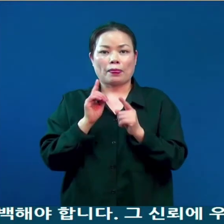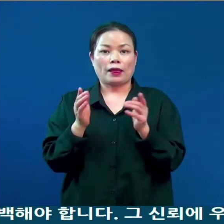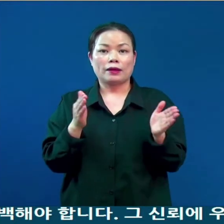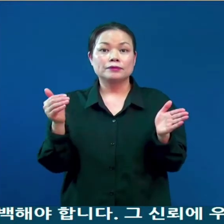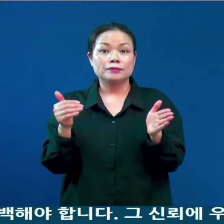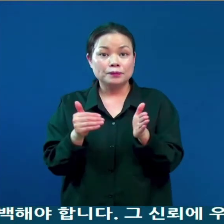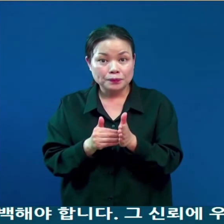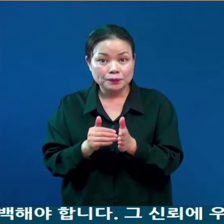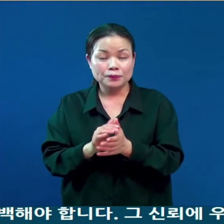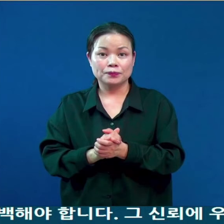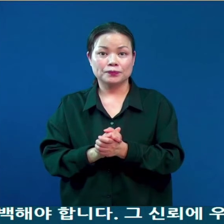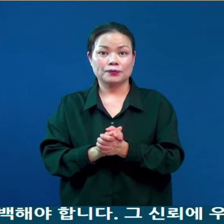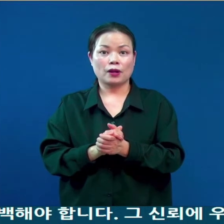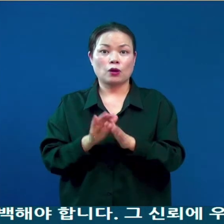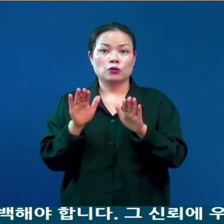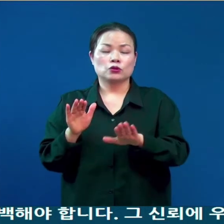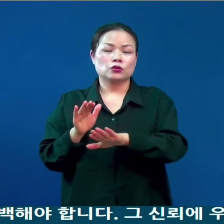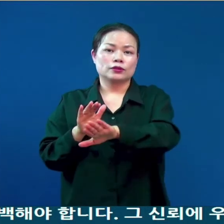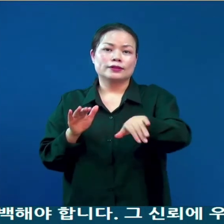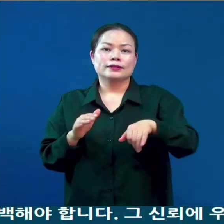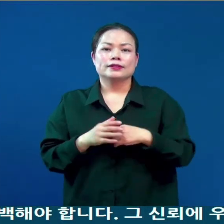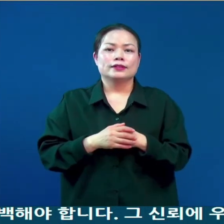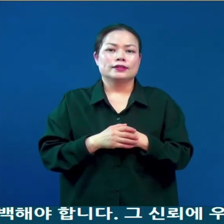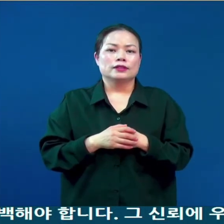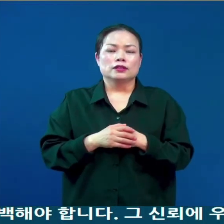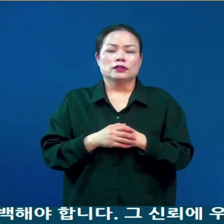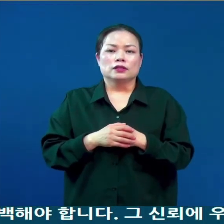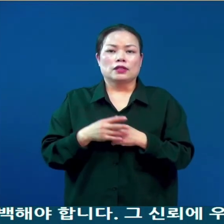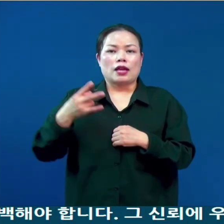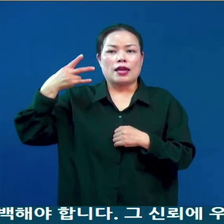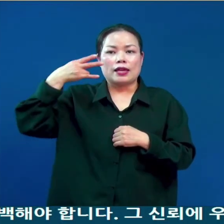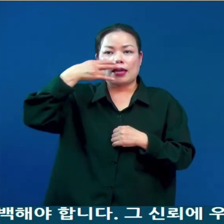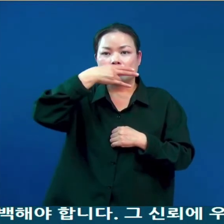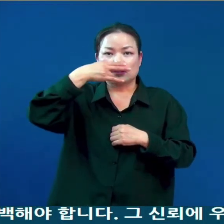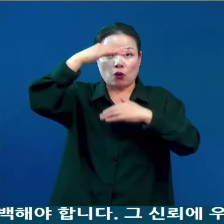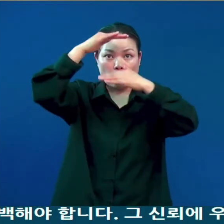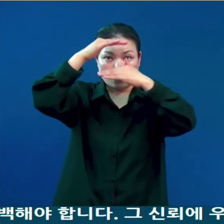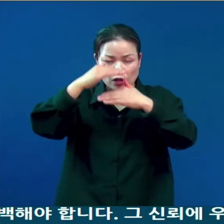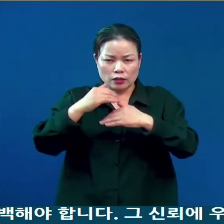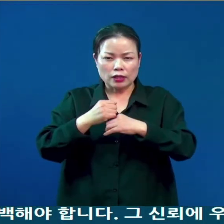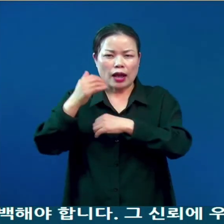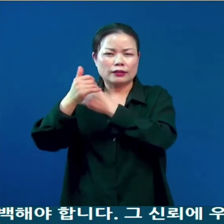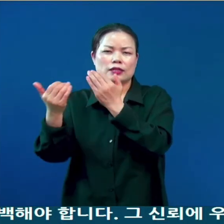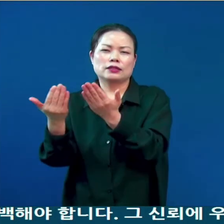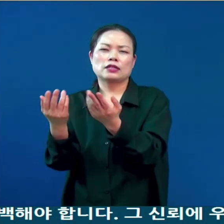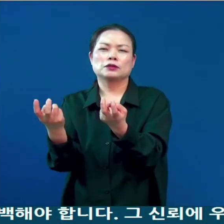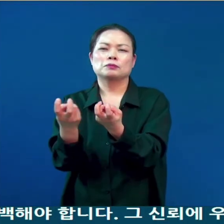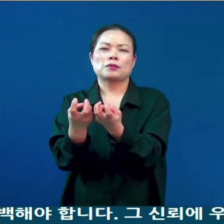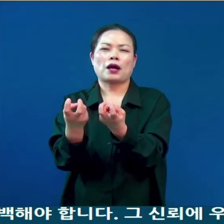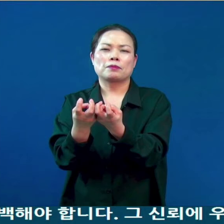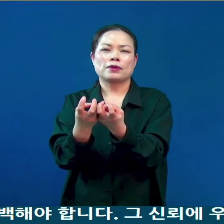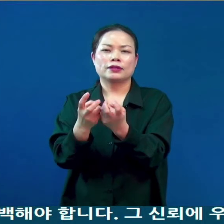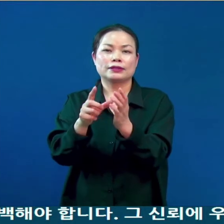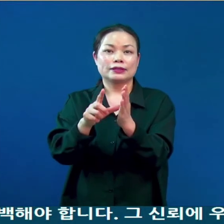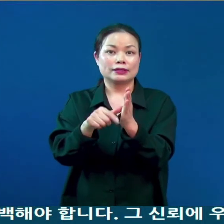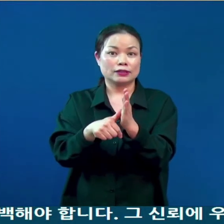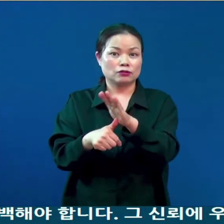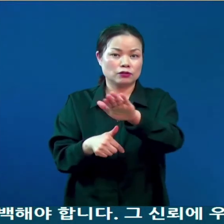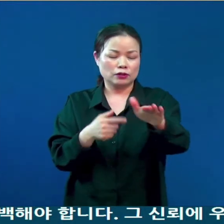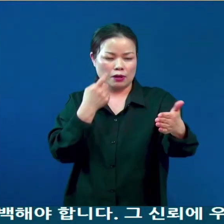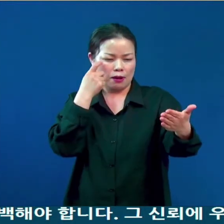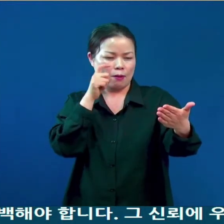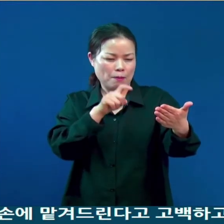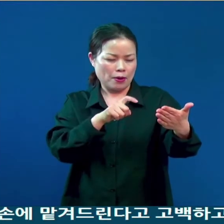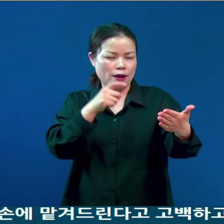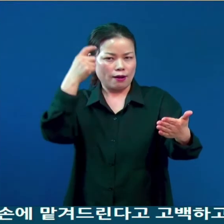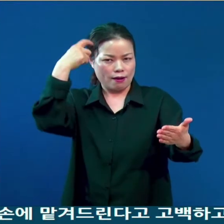정리합니다. 오늘 우리는 에스더 본문을 통해서 하나님이 일하시는 방법과 시간을 우리는 발견하게